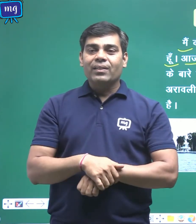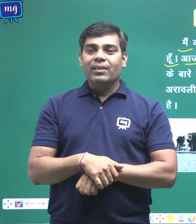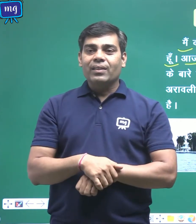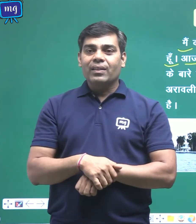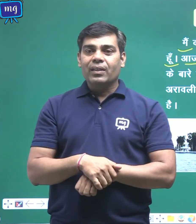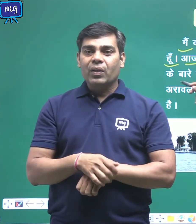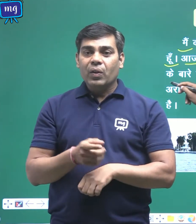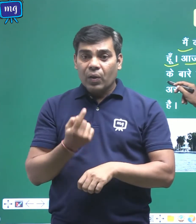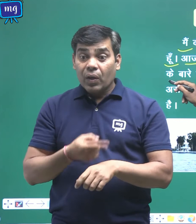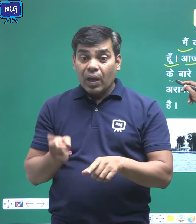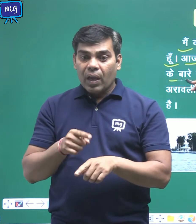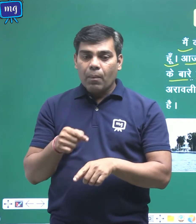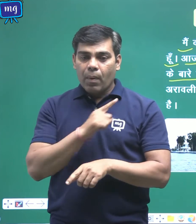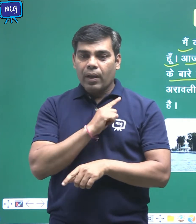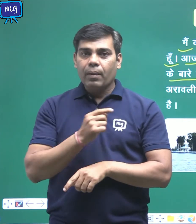के बारे में